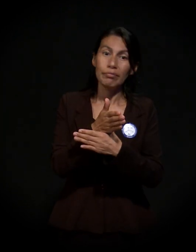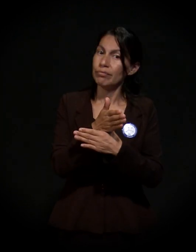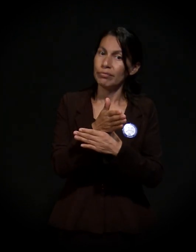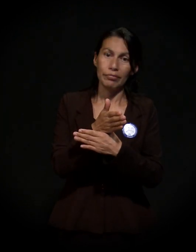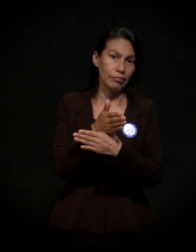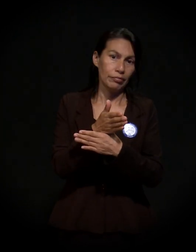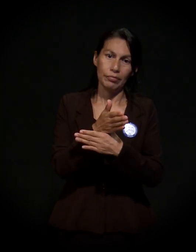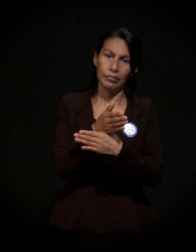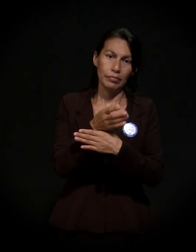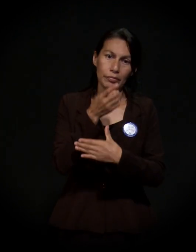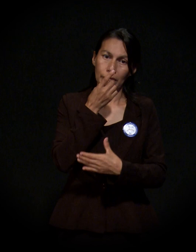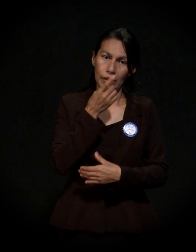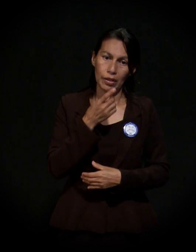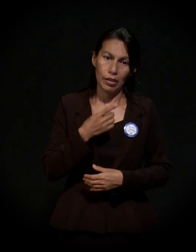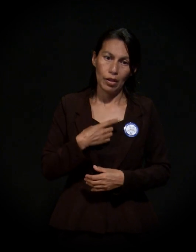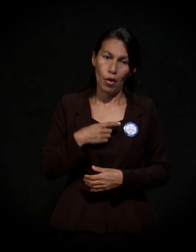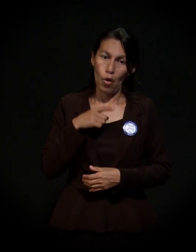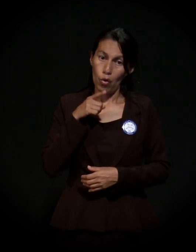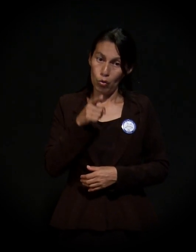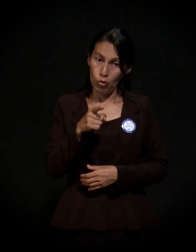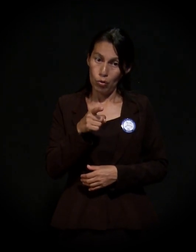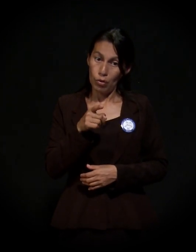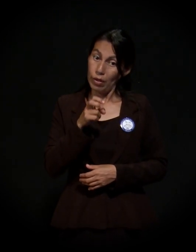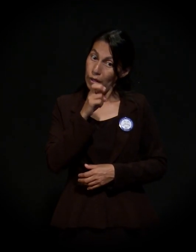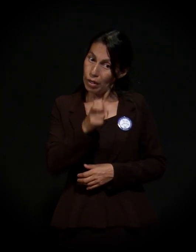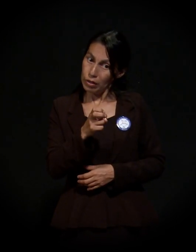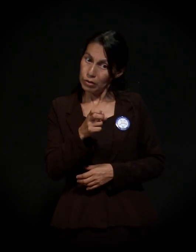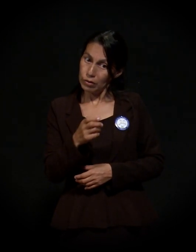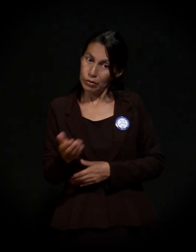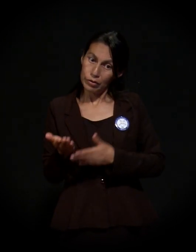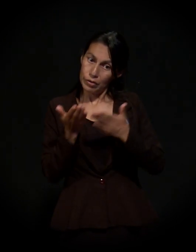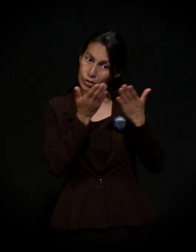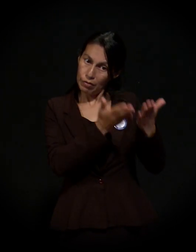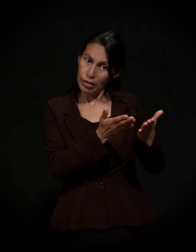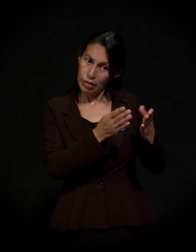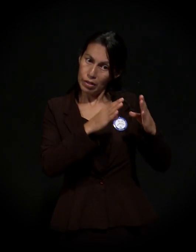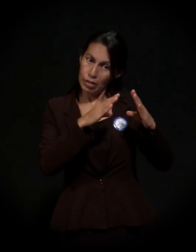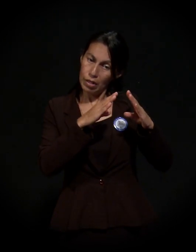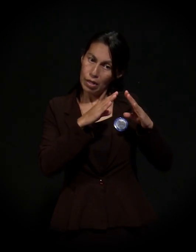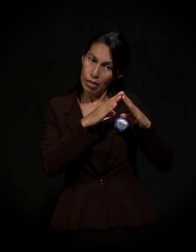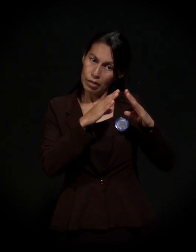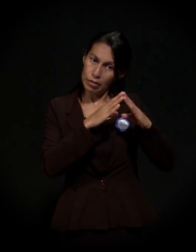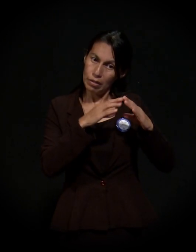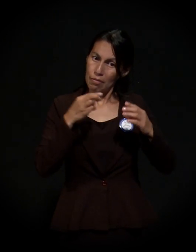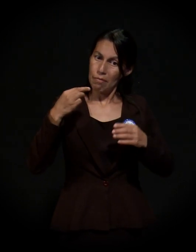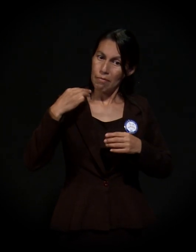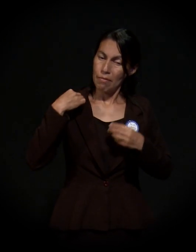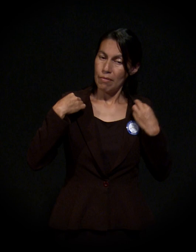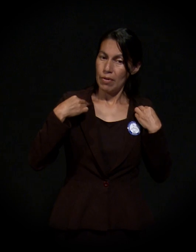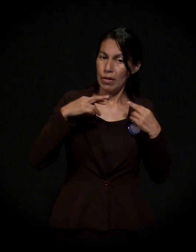Me dijo, vas a ir a llevar eso a la maestra Aurora.